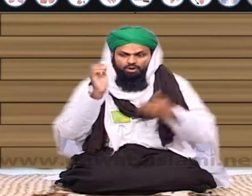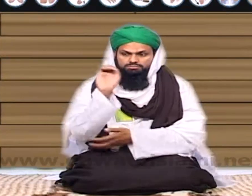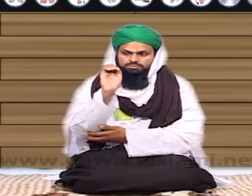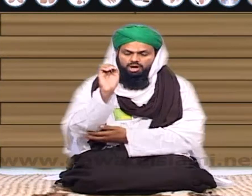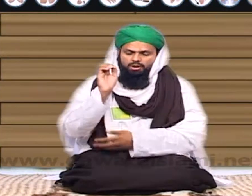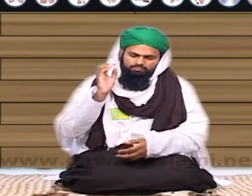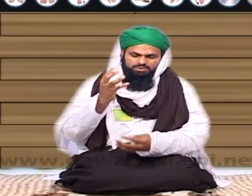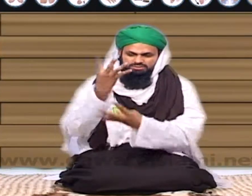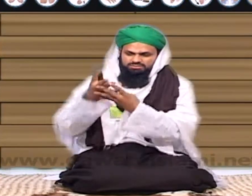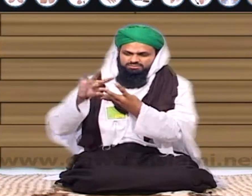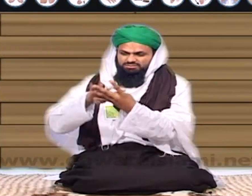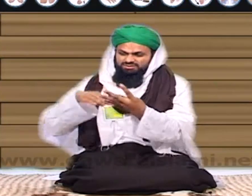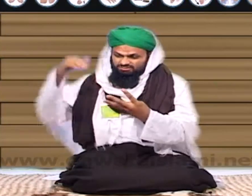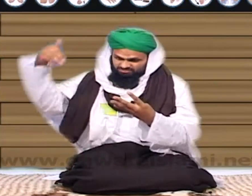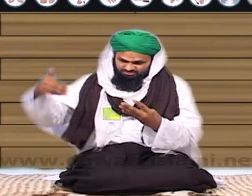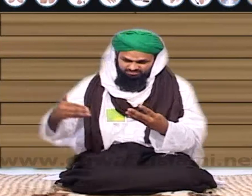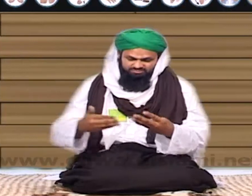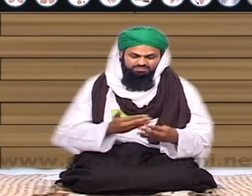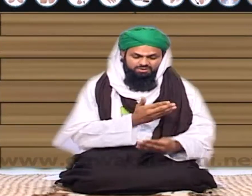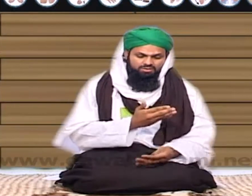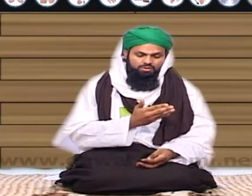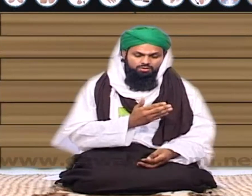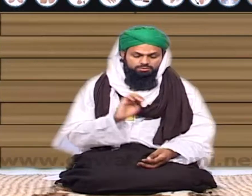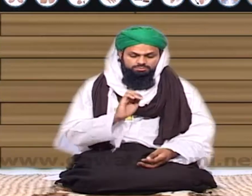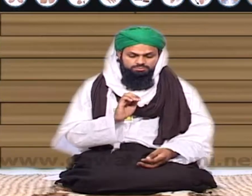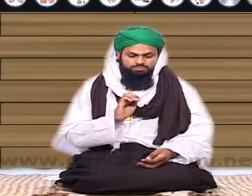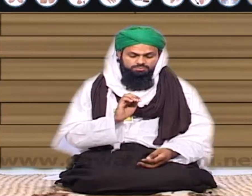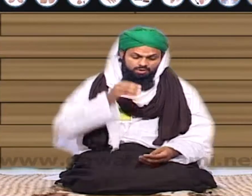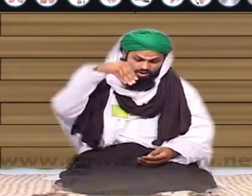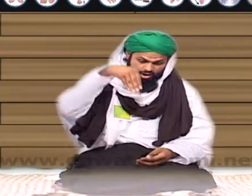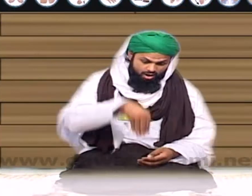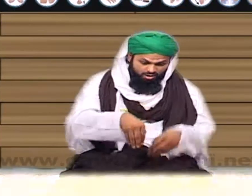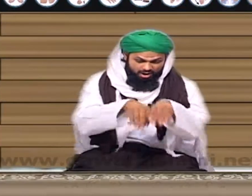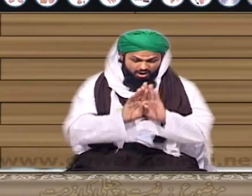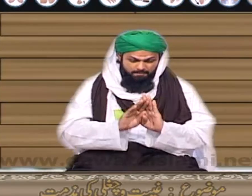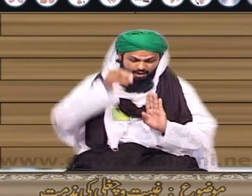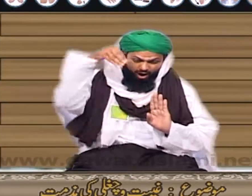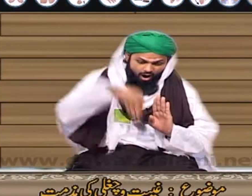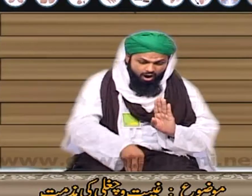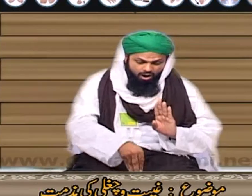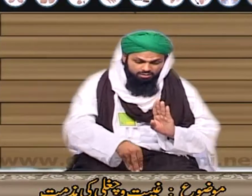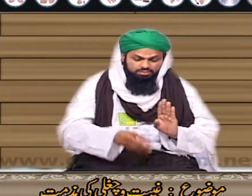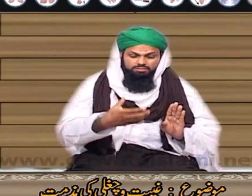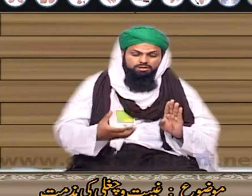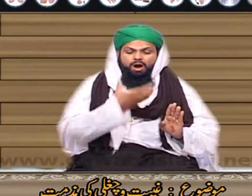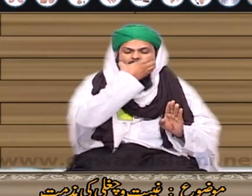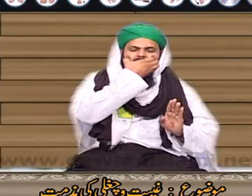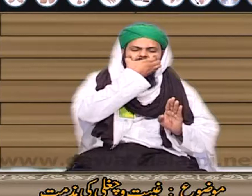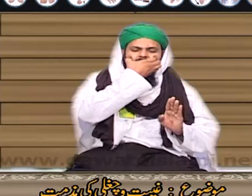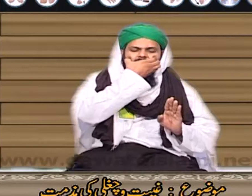گیا تو سانپ جو ہے وہ تیزی سے جھاڑیوں میں سے نکلا اور بالکل صورت کے ساتھ اس قبر میں اترا اور